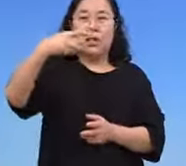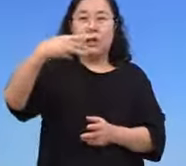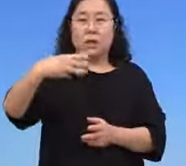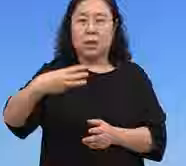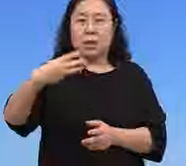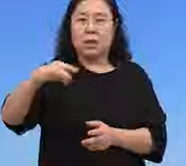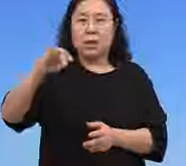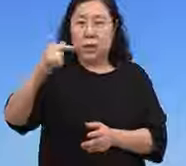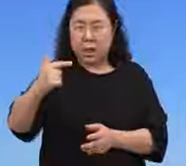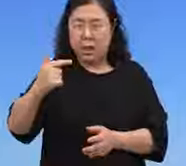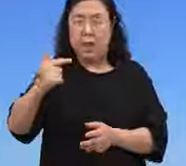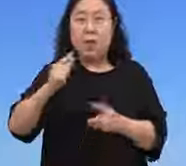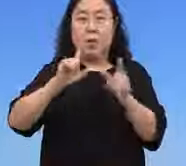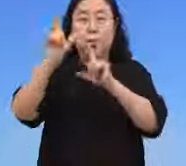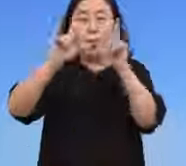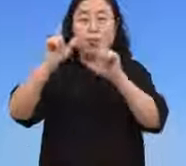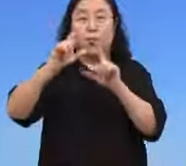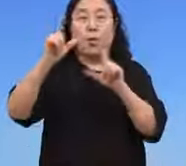전가라 그랬잖아요.